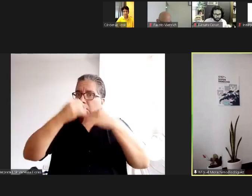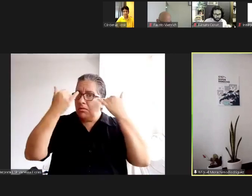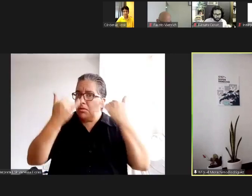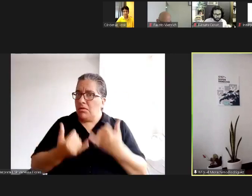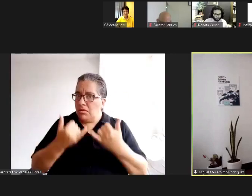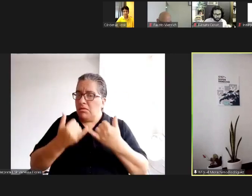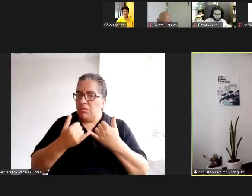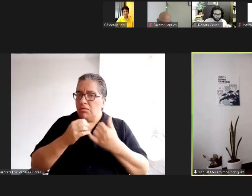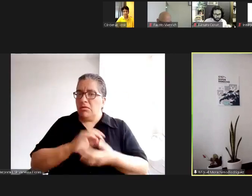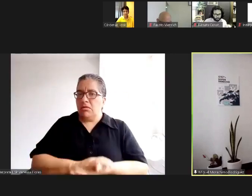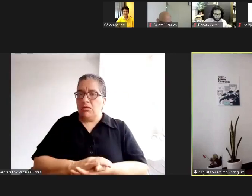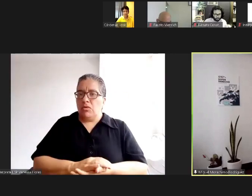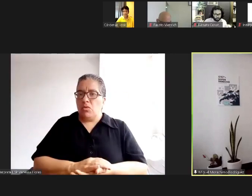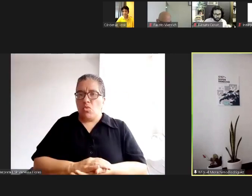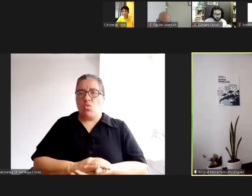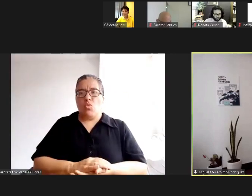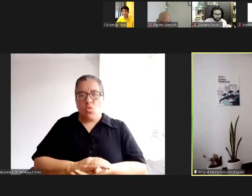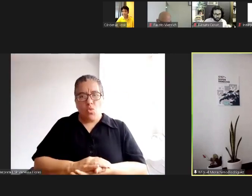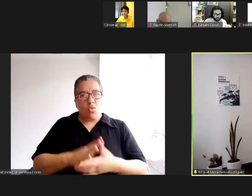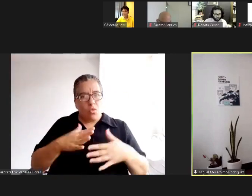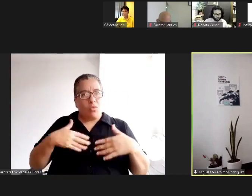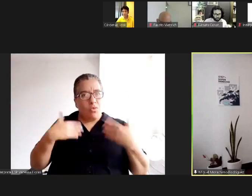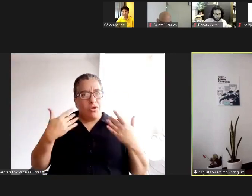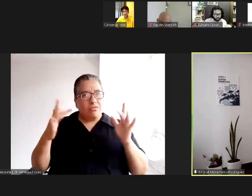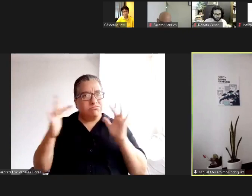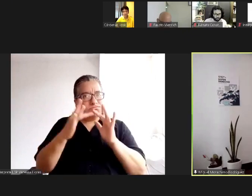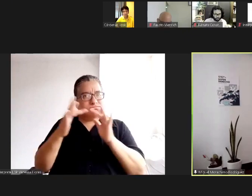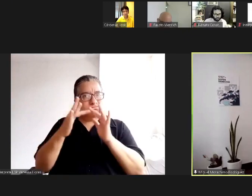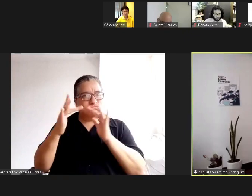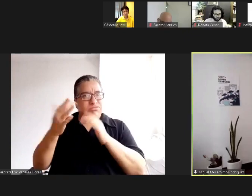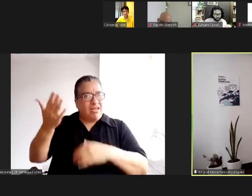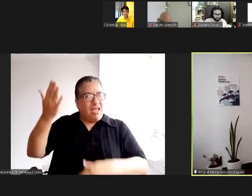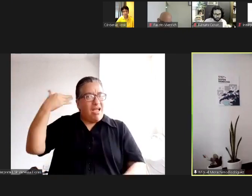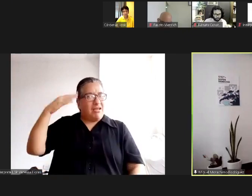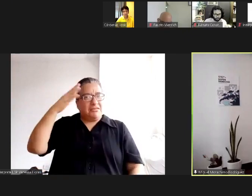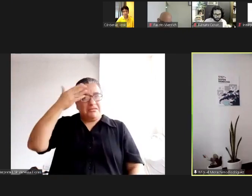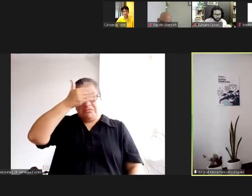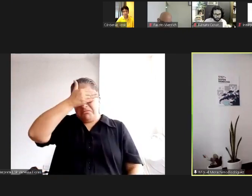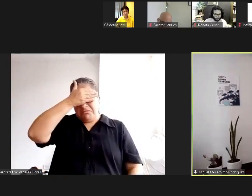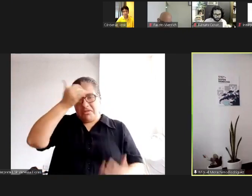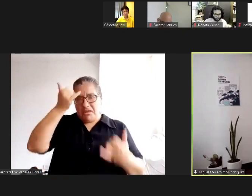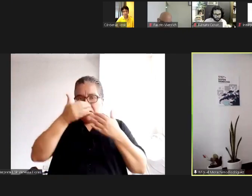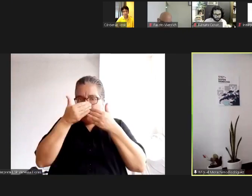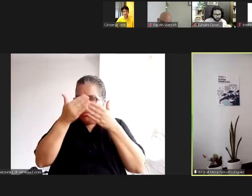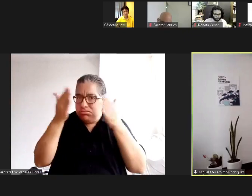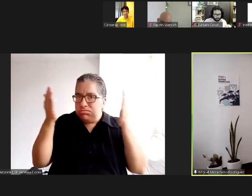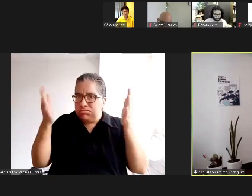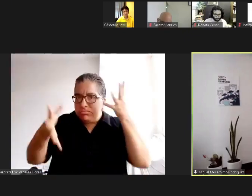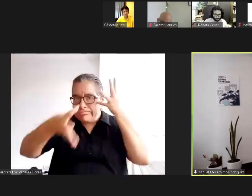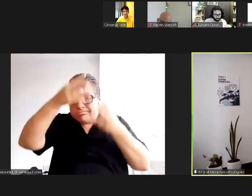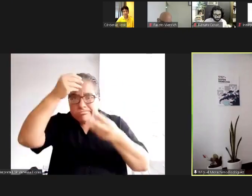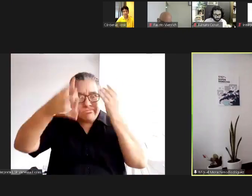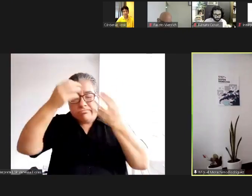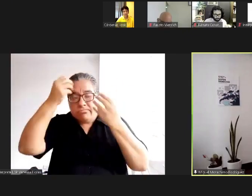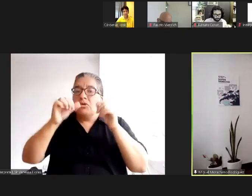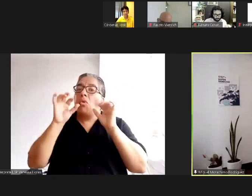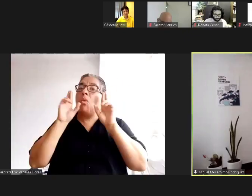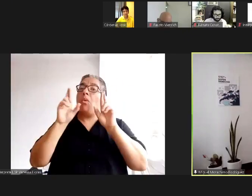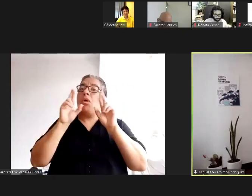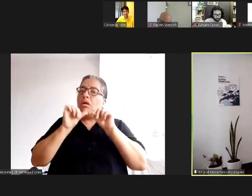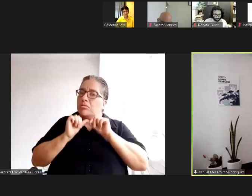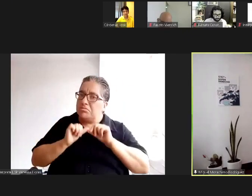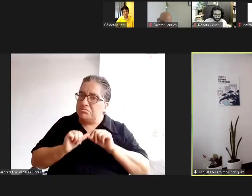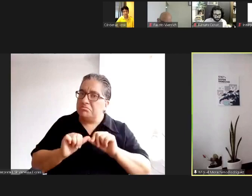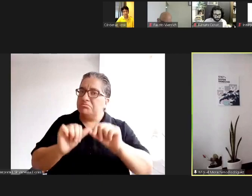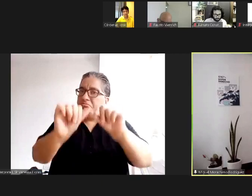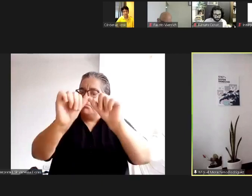un finalmente poder acceder a tantas cosas que no podían acceder en el pasado, ¿no? Y ojalá que eso se mantenga y que todos